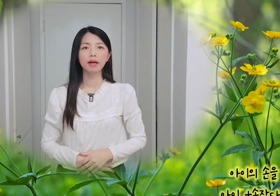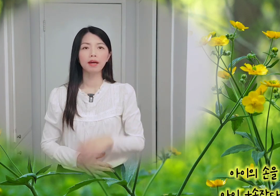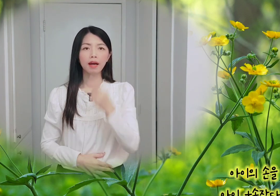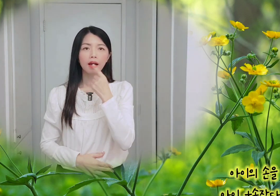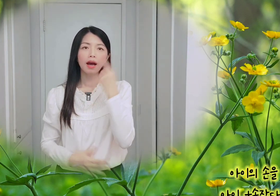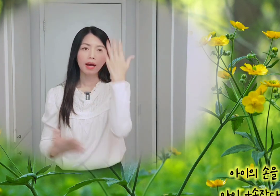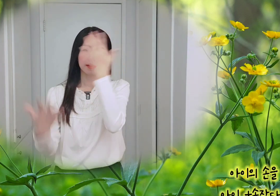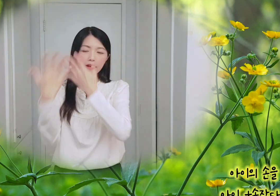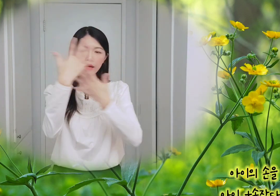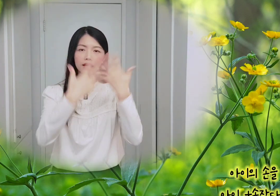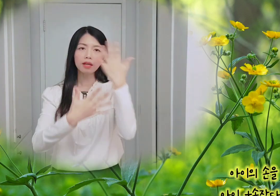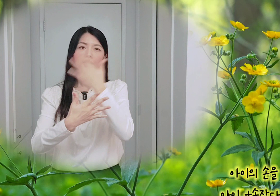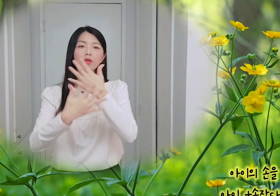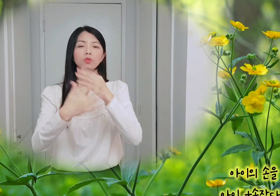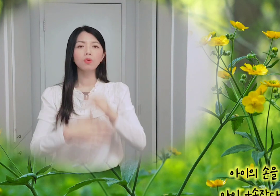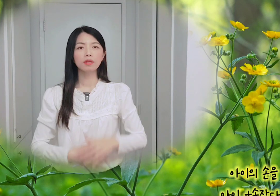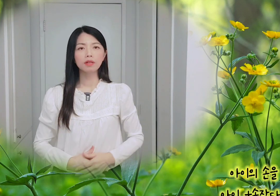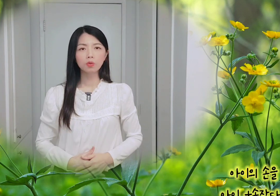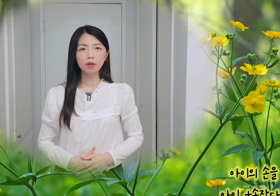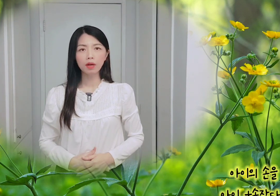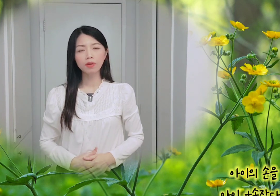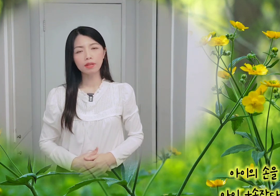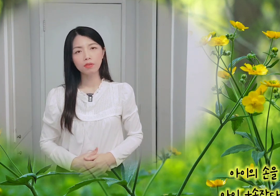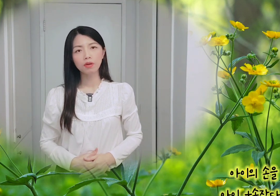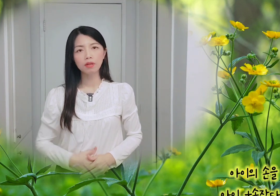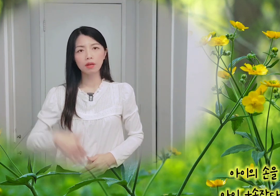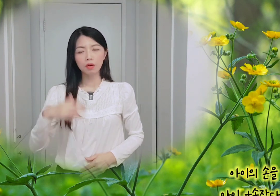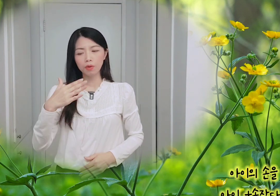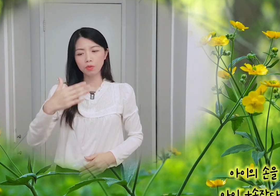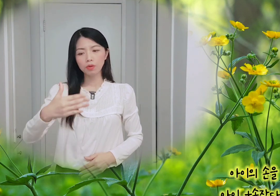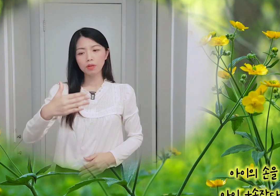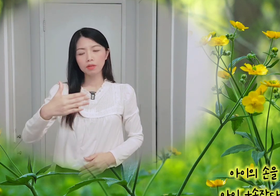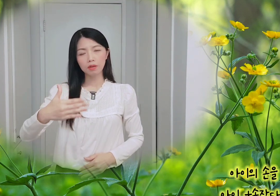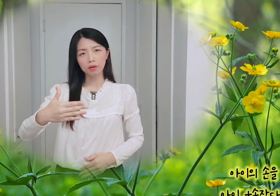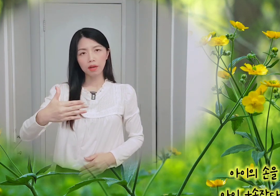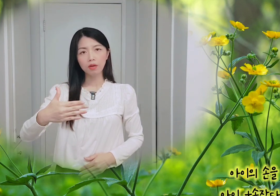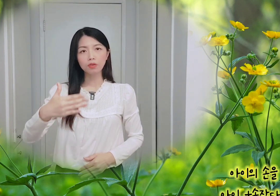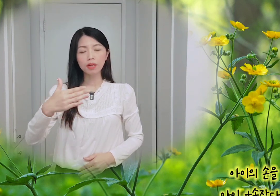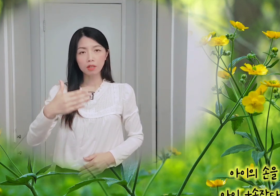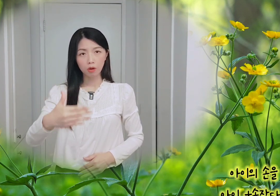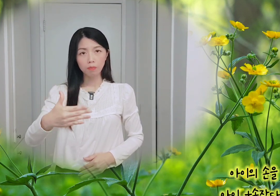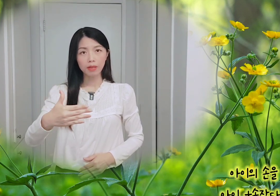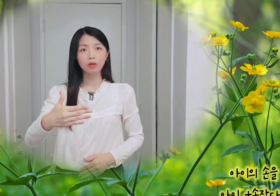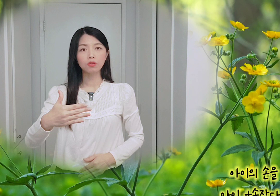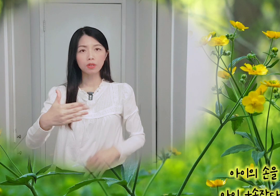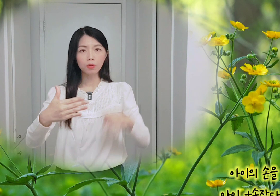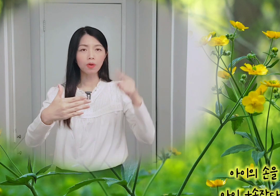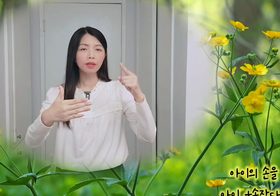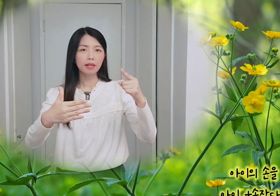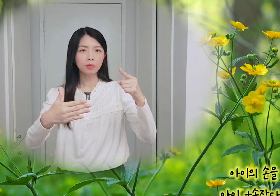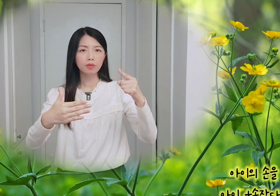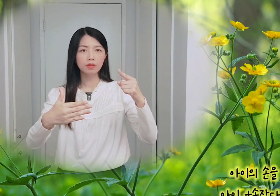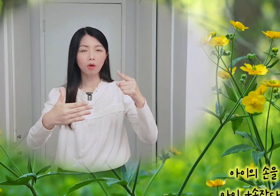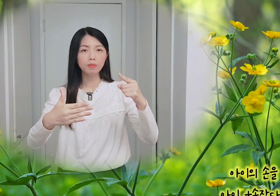수어가 됩니다. 안개, 속을, 속이라고 하는 뜻의 수어는 왼손을 이렇게 울타리처럼 만들어